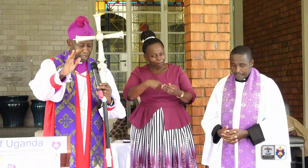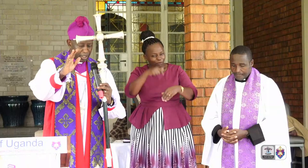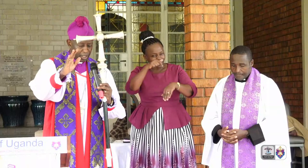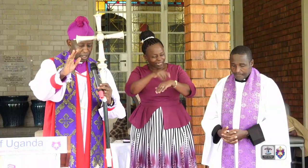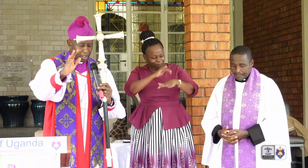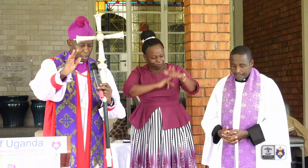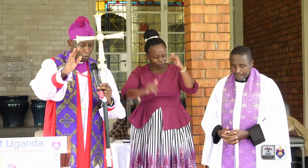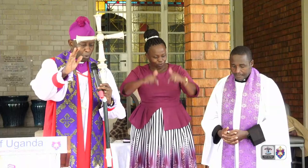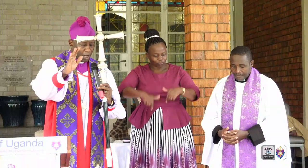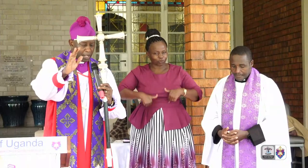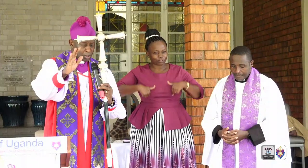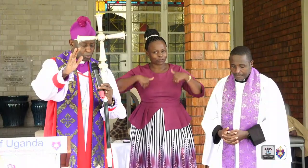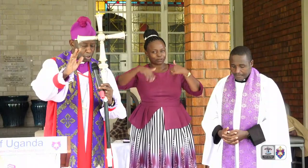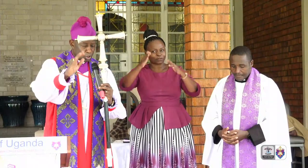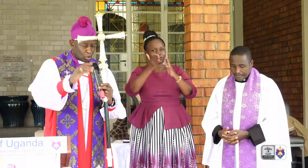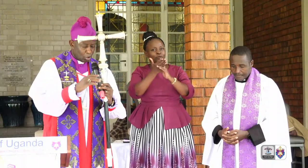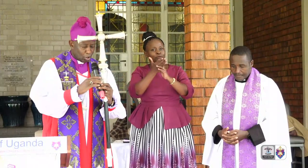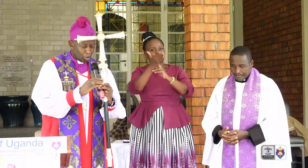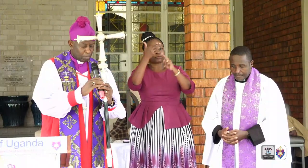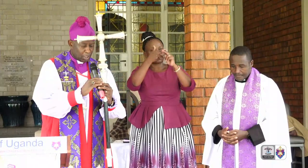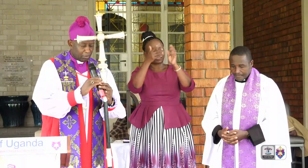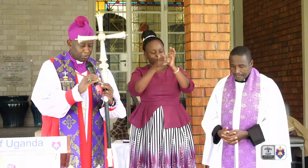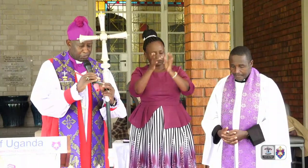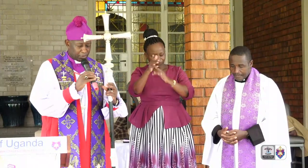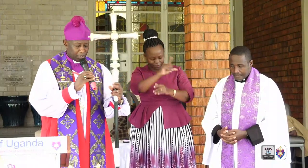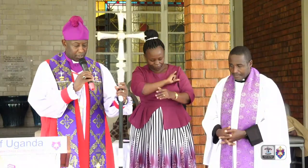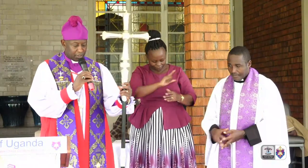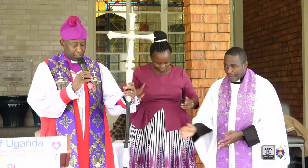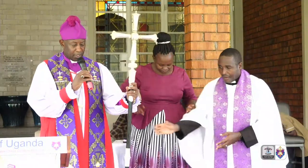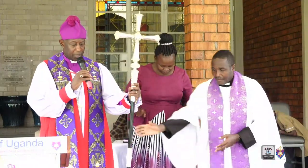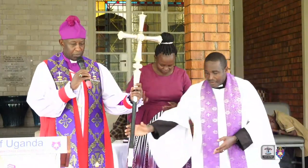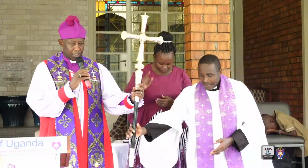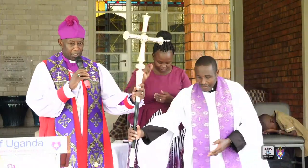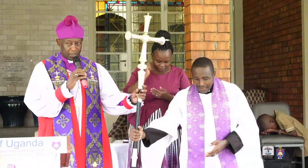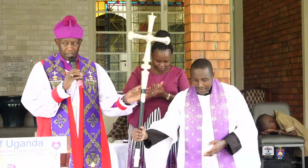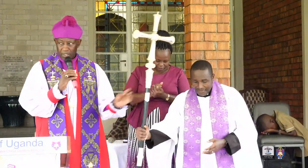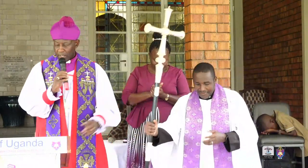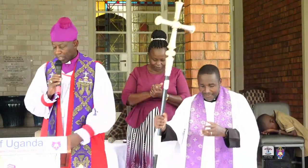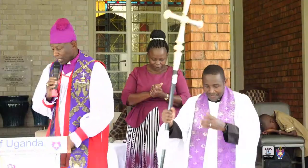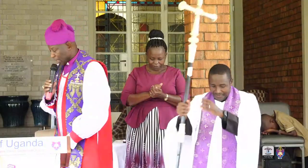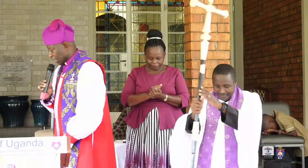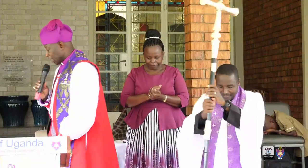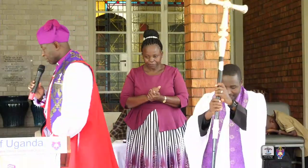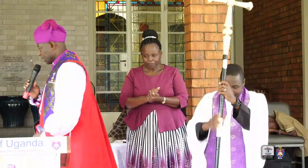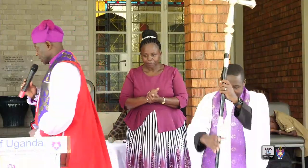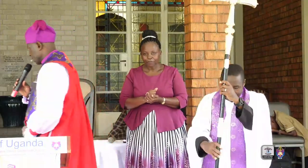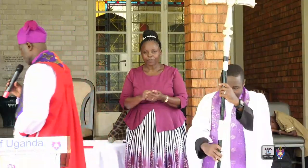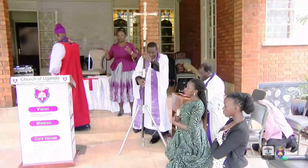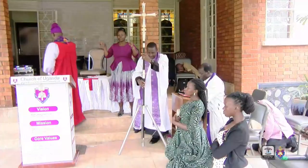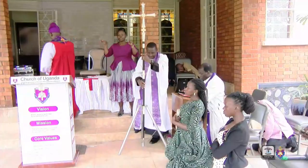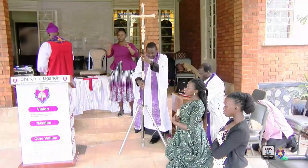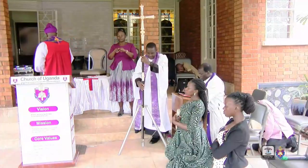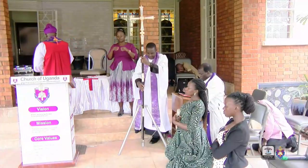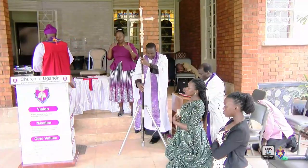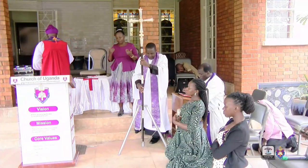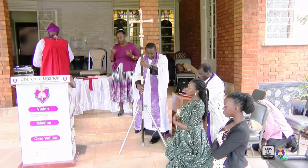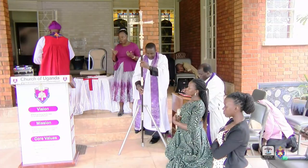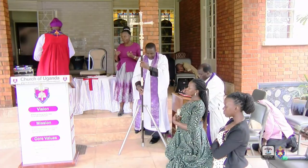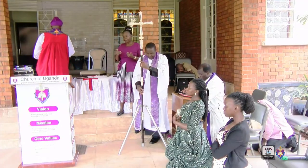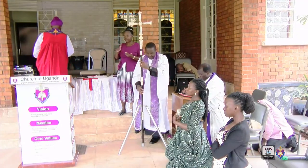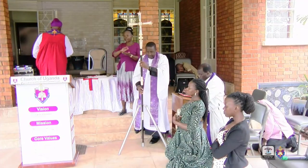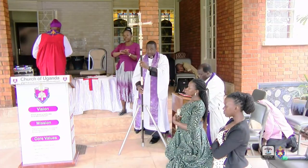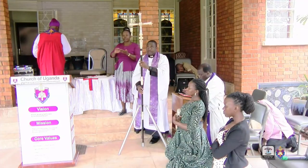bwe k'obwa Yesu Kristo Mukama waffe. Amiina. Era ng'abaana